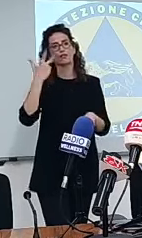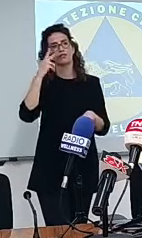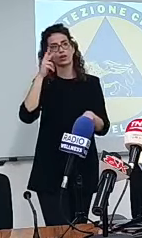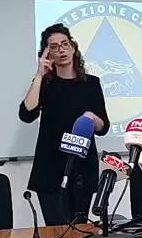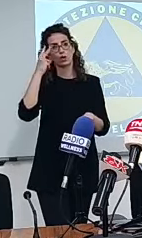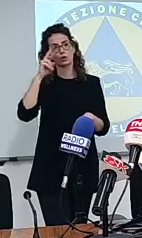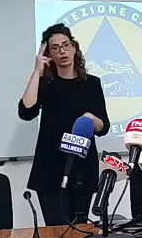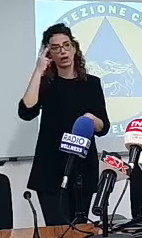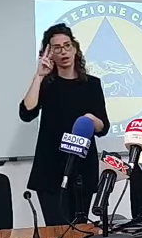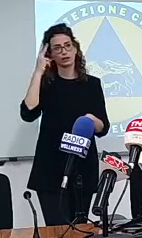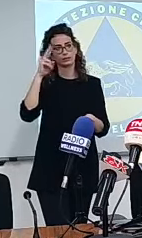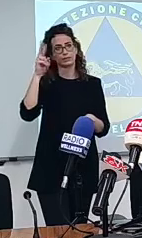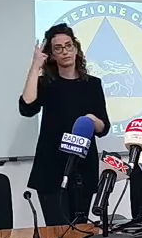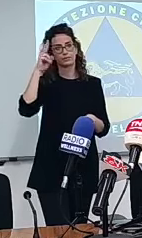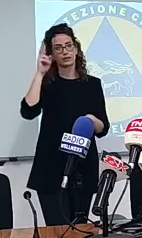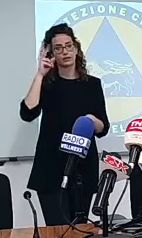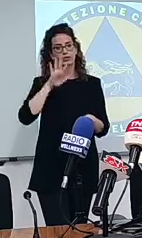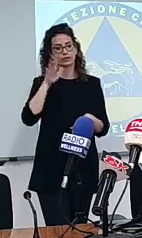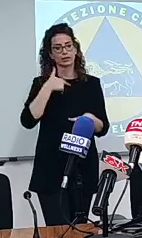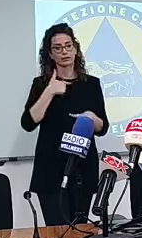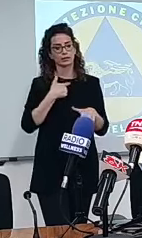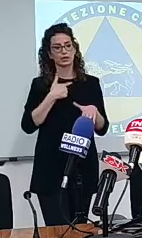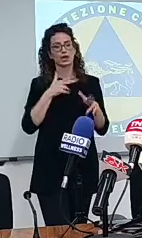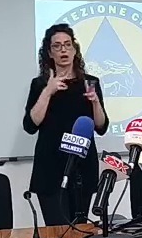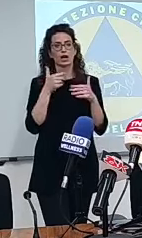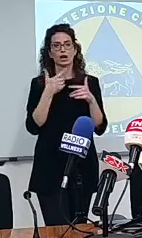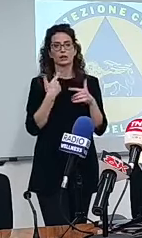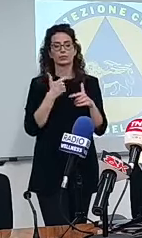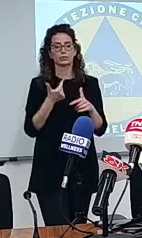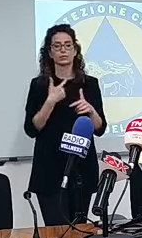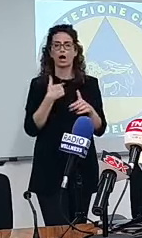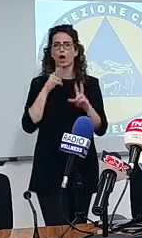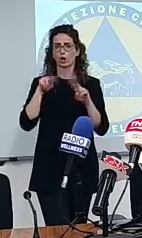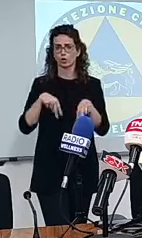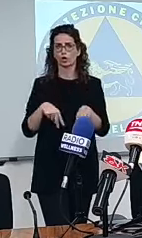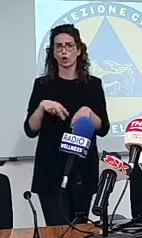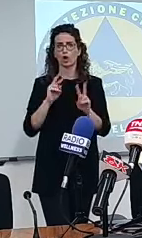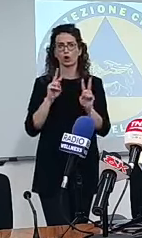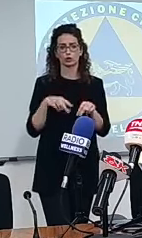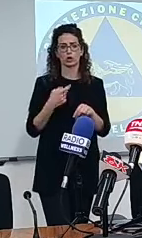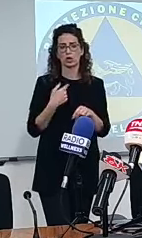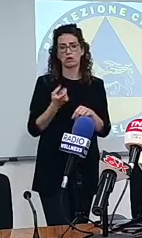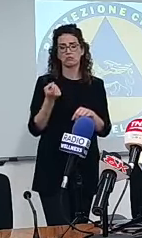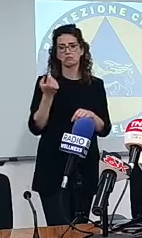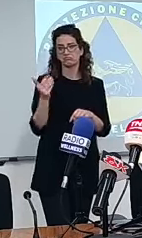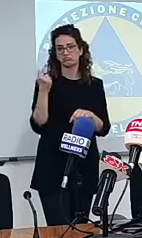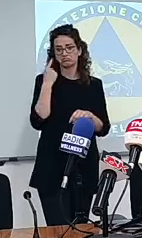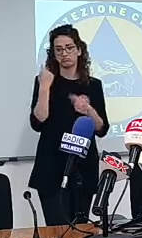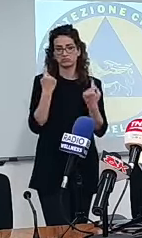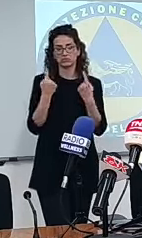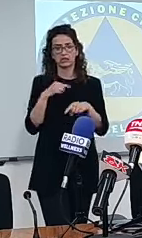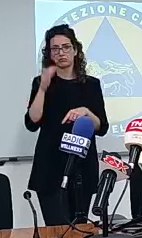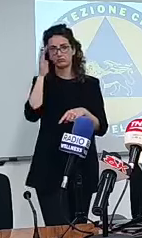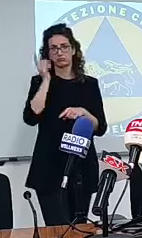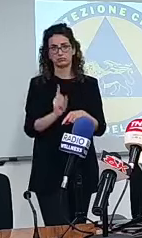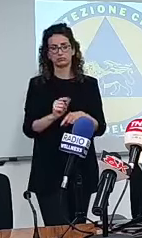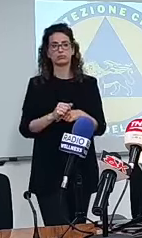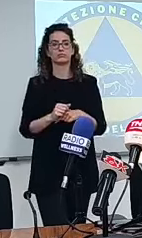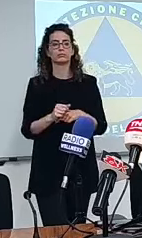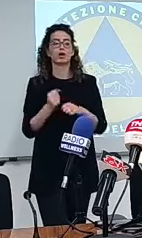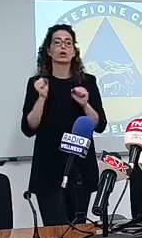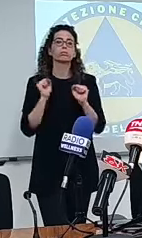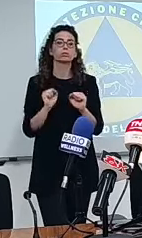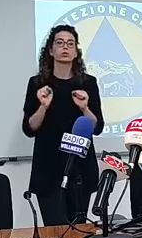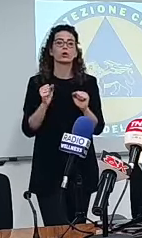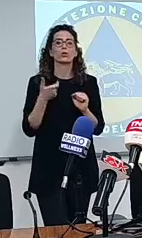Verona risulta che non ci siano posti. Ma allora faccio una verifica puntuale, non lo so, non l'ho sentita questa cosa qui, però può essere perché in base anche un po'